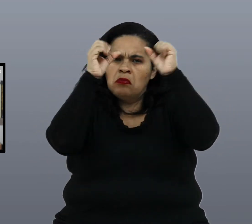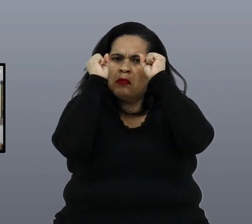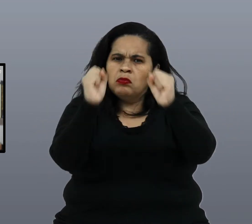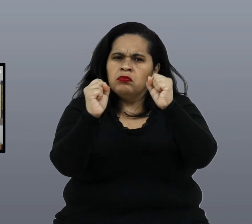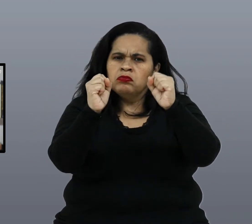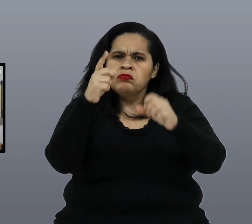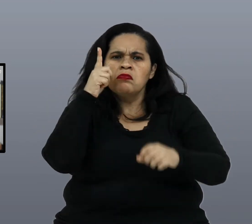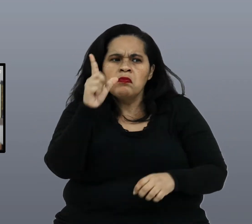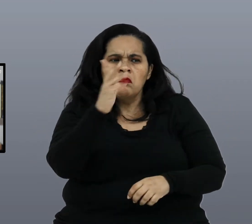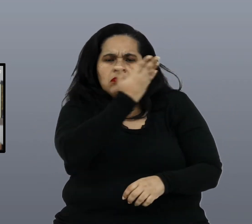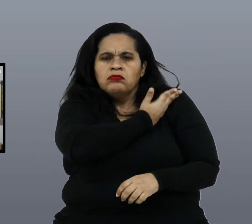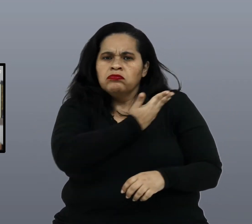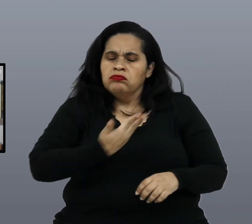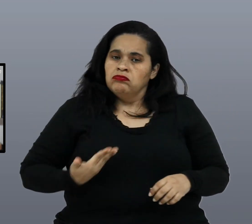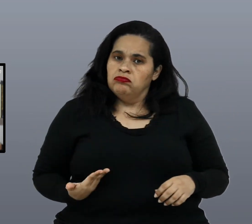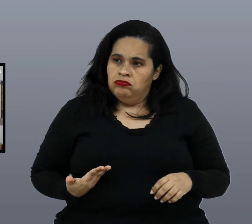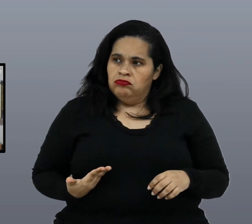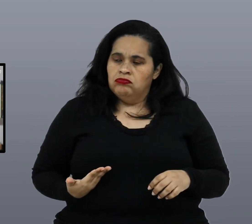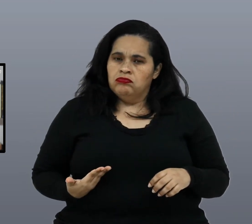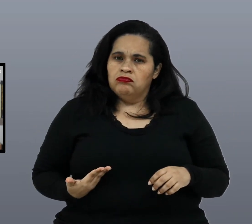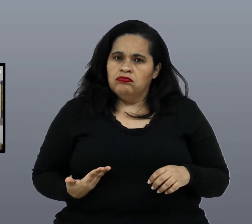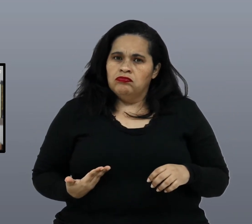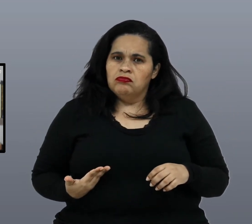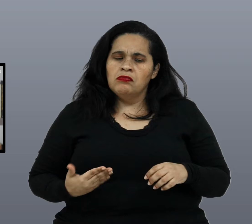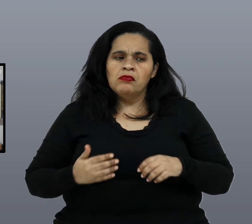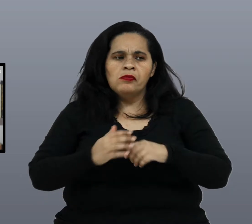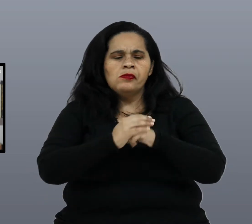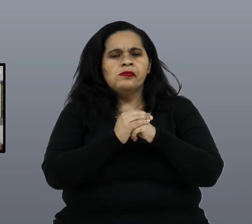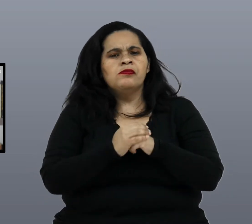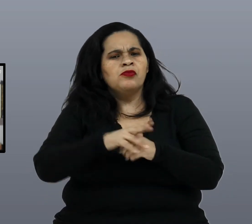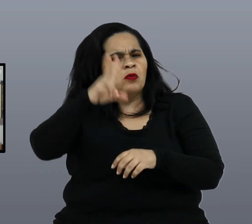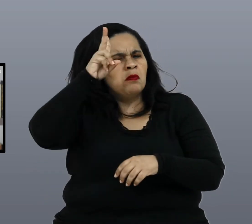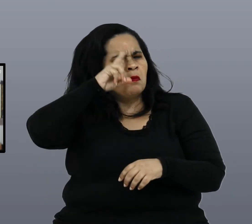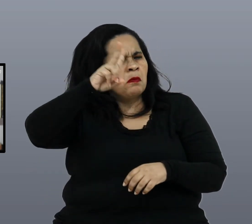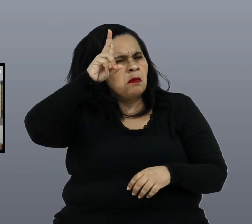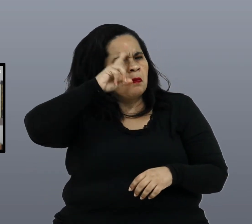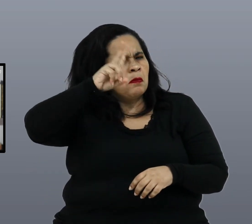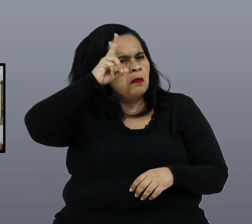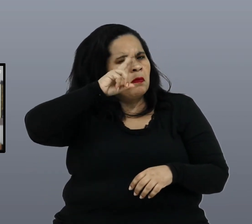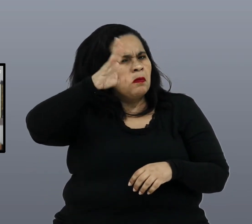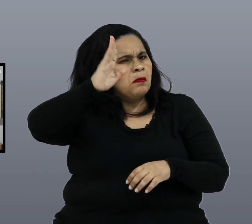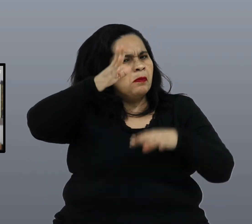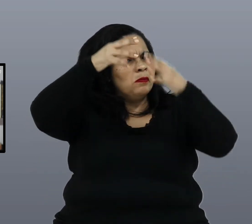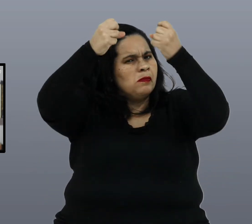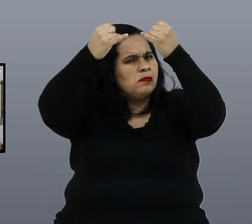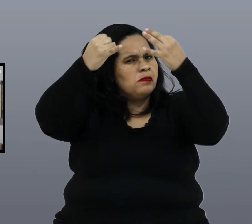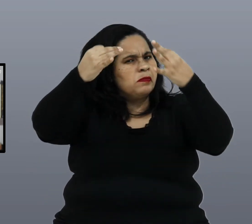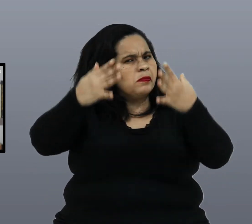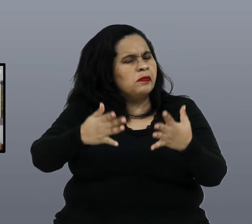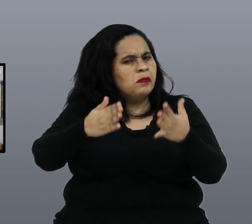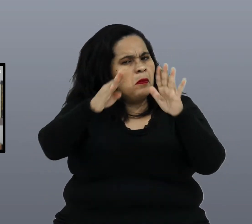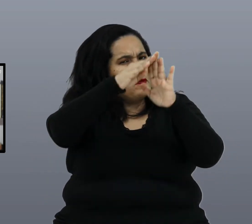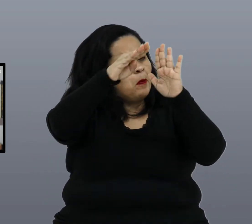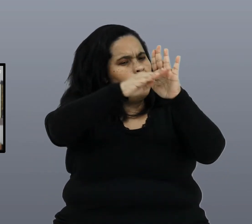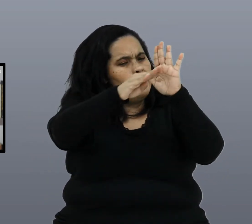né? Bom, aqui, se a gente lembrar do que foi explicado no programa